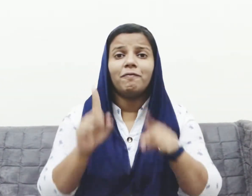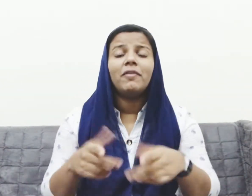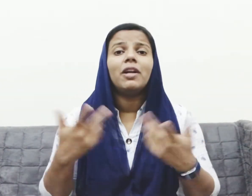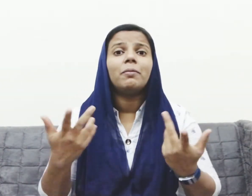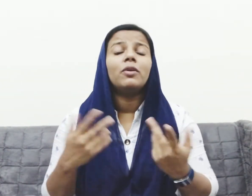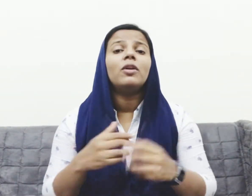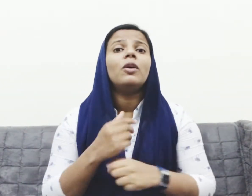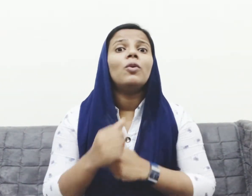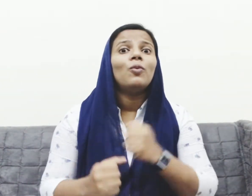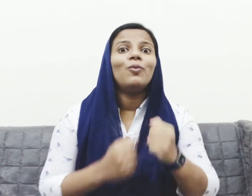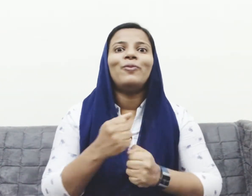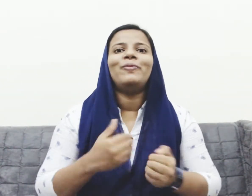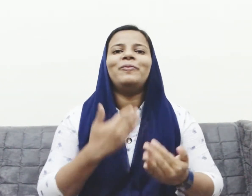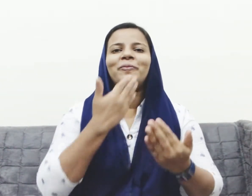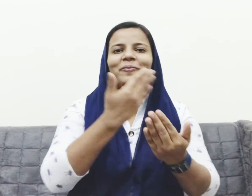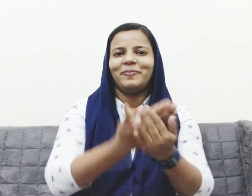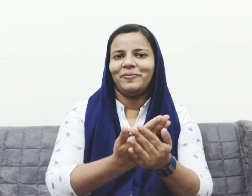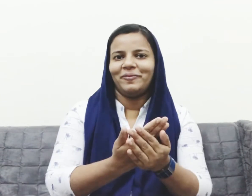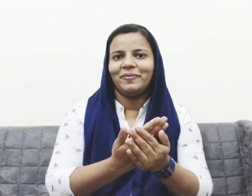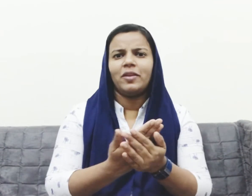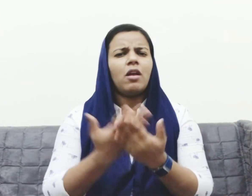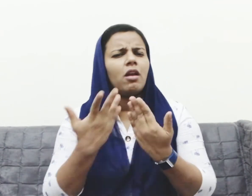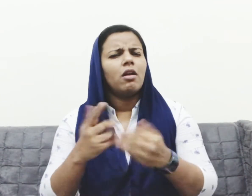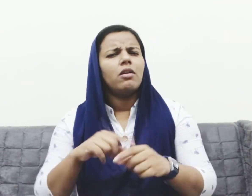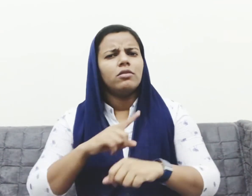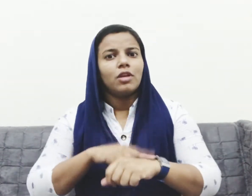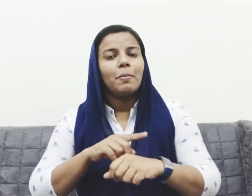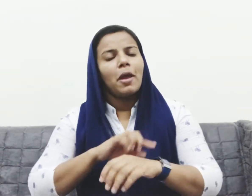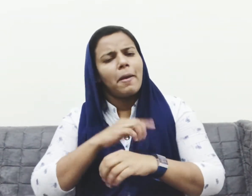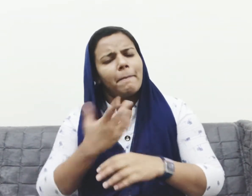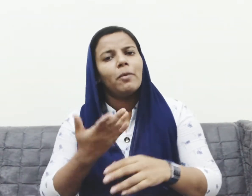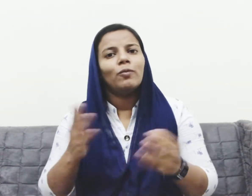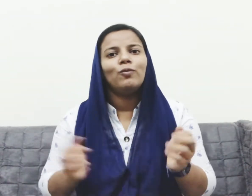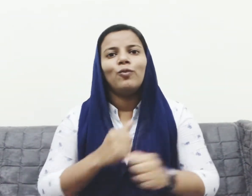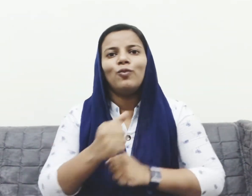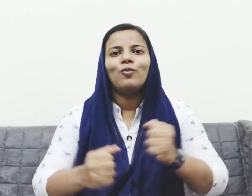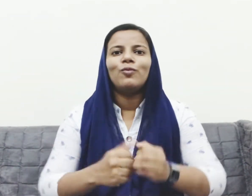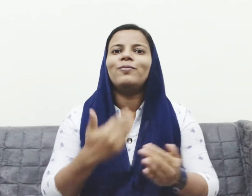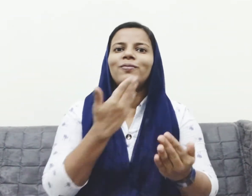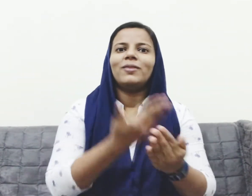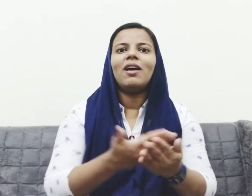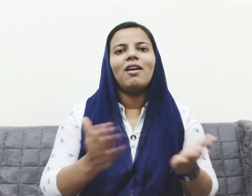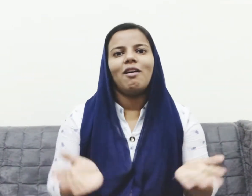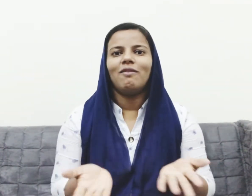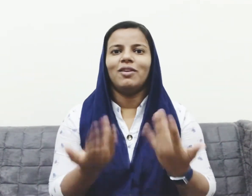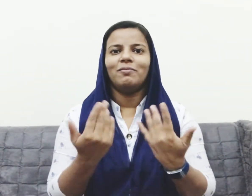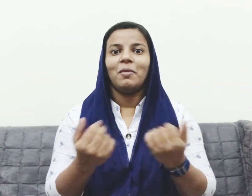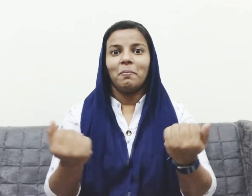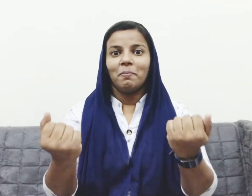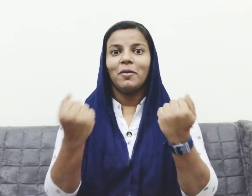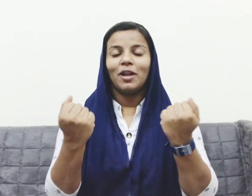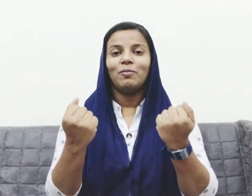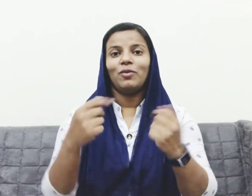വേണ്ടി അവരെന്ത് ചെയ്യും, അങ്ങോട്ടങ്ങ് ഓടിച്ചെന്ന് കയറിയേക്കും. അവർക്ക് ഏത് സമയവും ആക്സസ് ഉള്ളത് കൊണ്ട് അവർക്ക് ഓടിച്ചെന്ന് കയറാം. ബലമുള്ള ഗോപുരം,